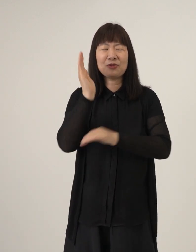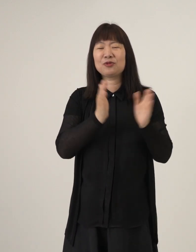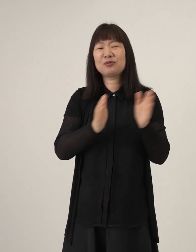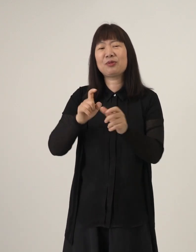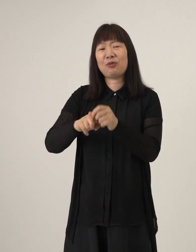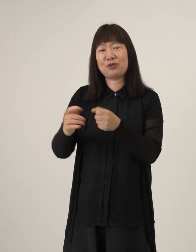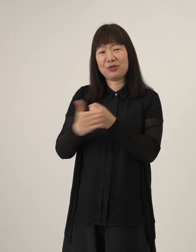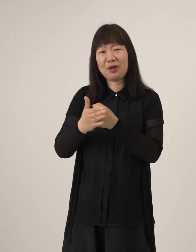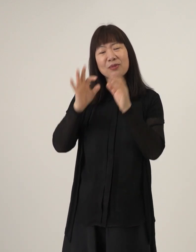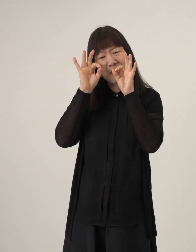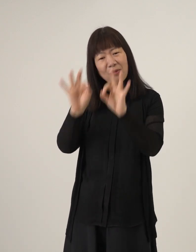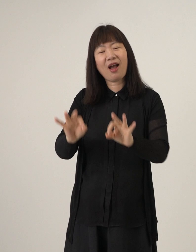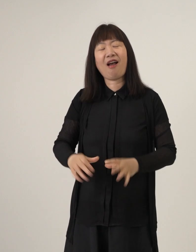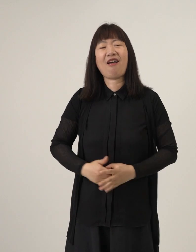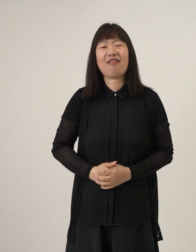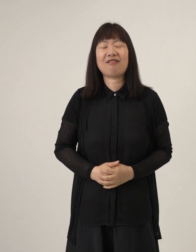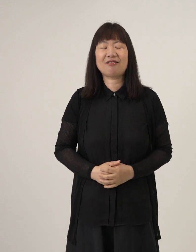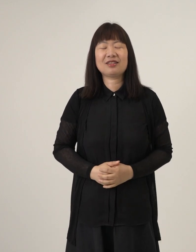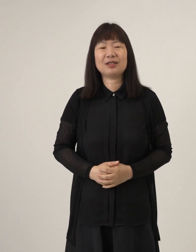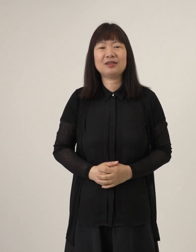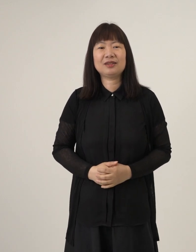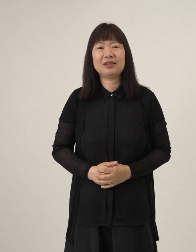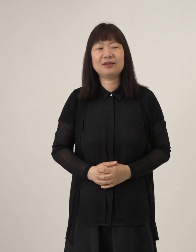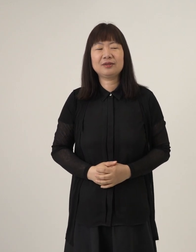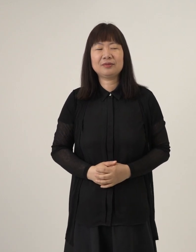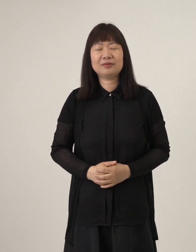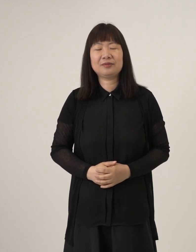차원에서 보는 겁니다. 예.